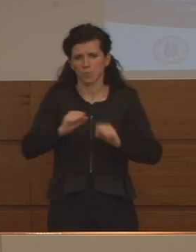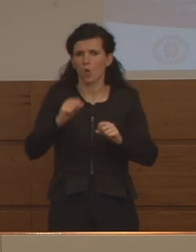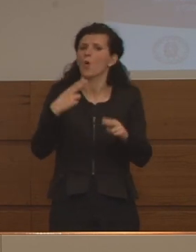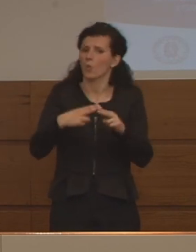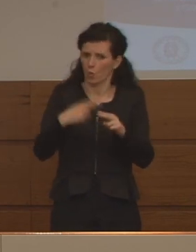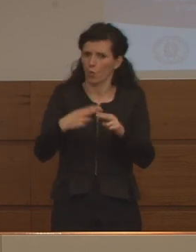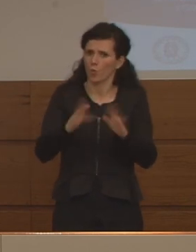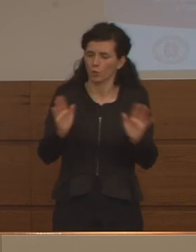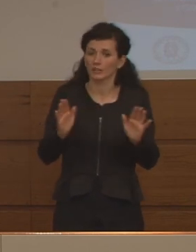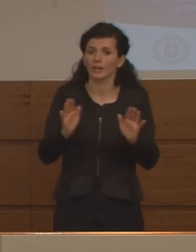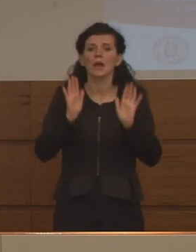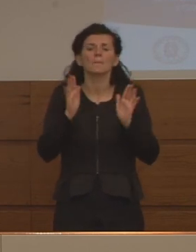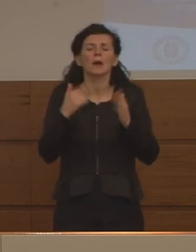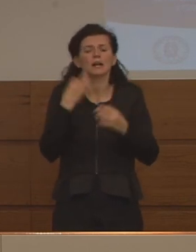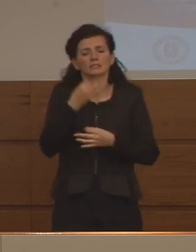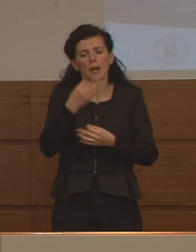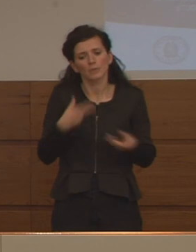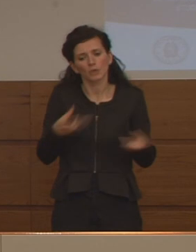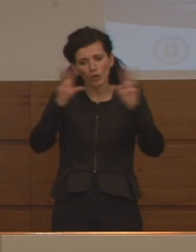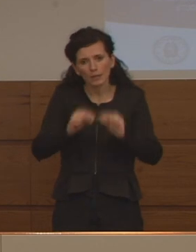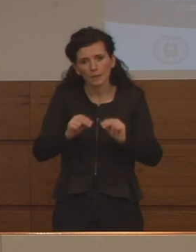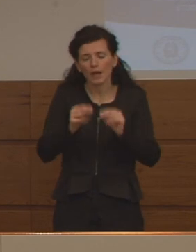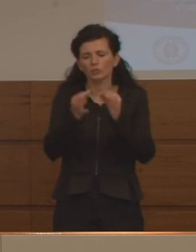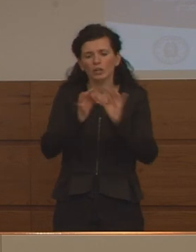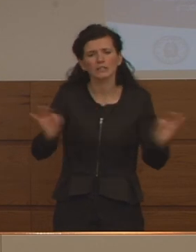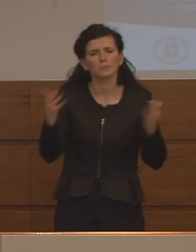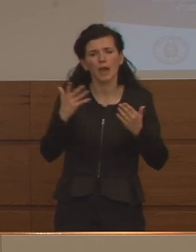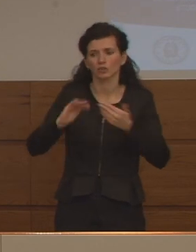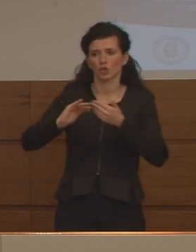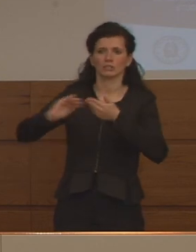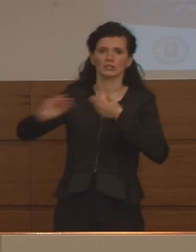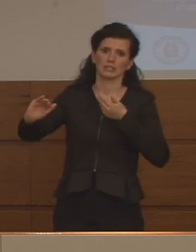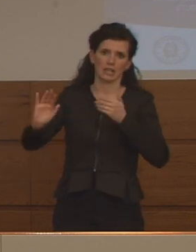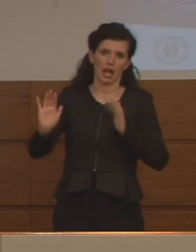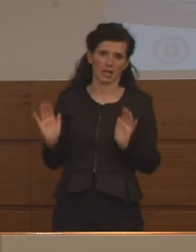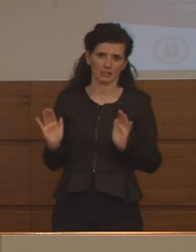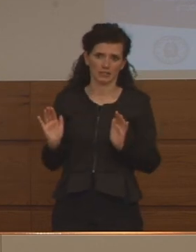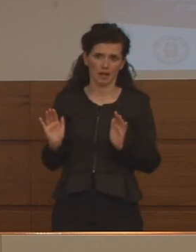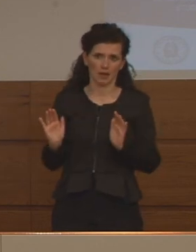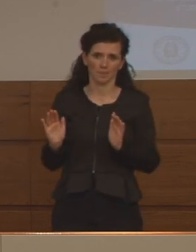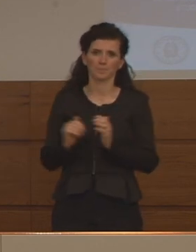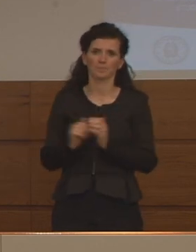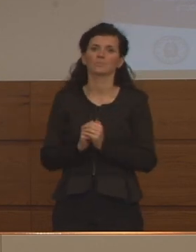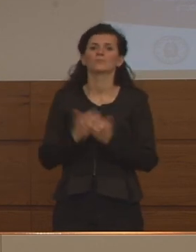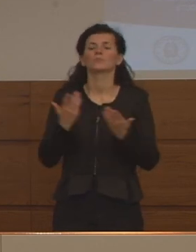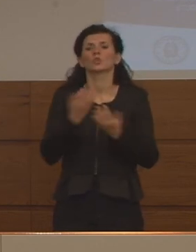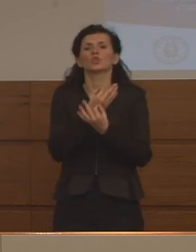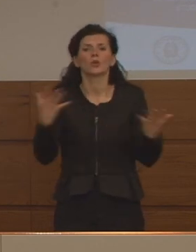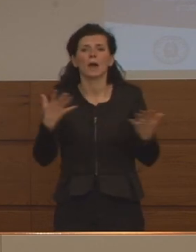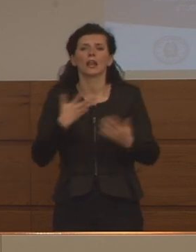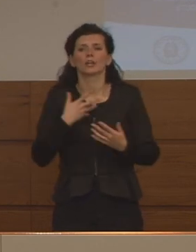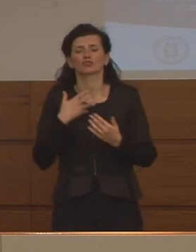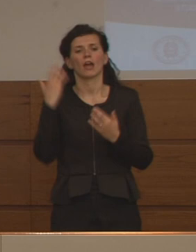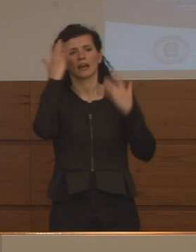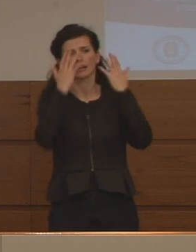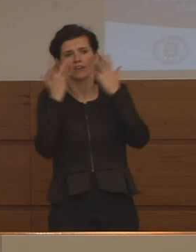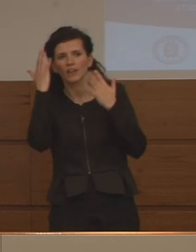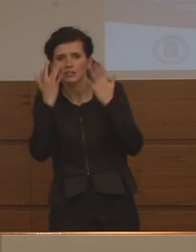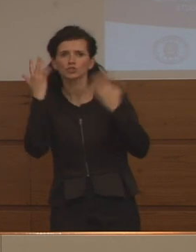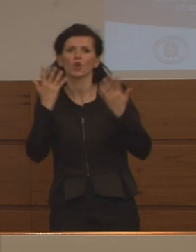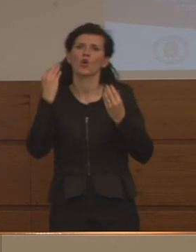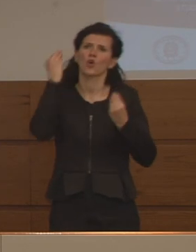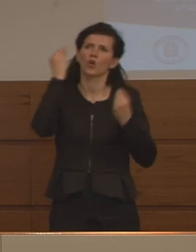quella del rispetto del distanziamento sociale poi tutte le riflessioni che riguardano